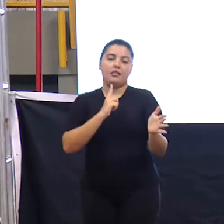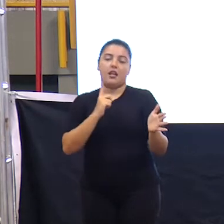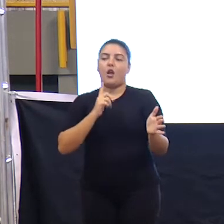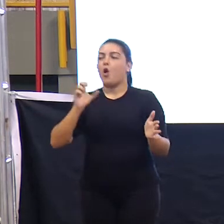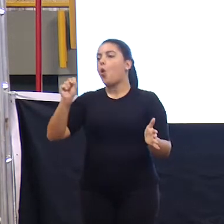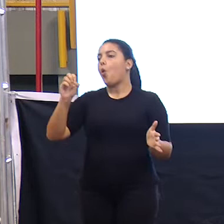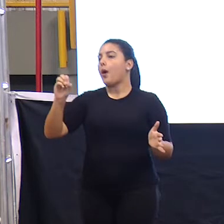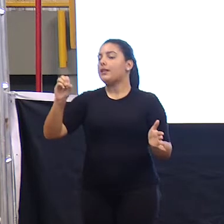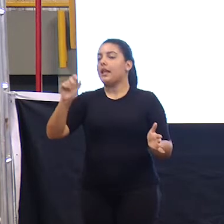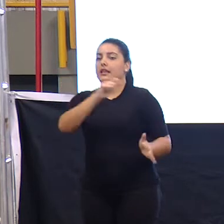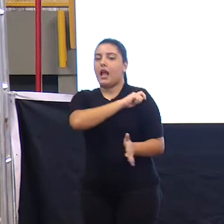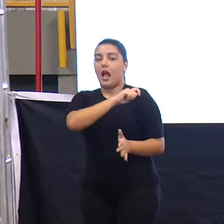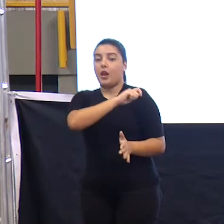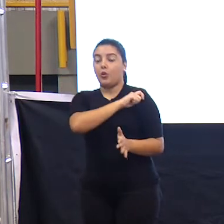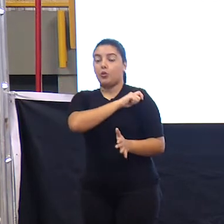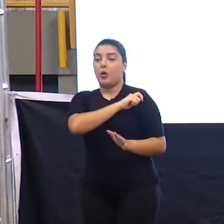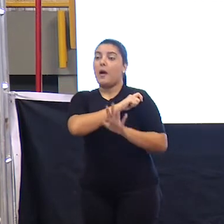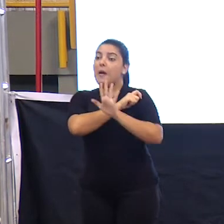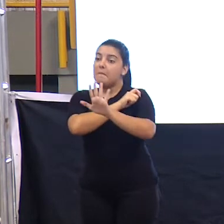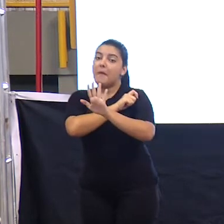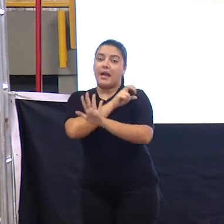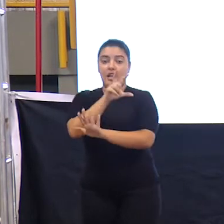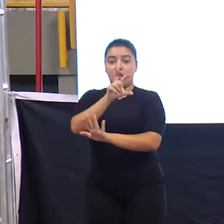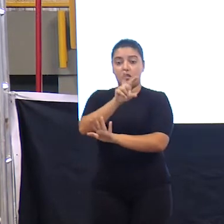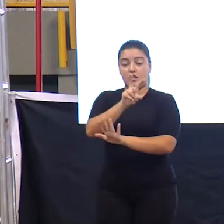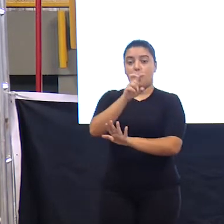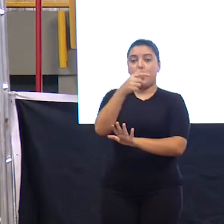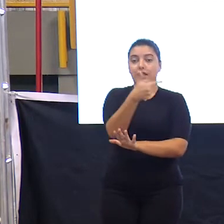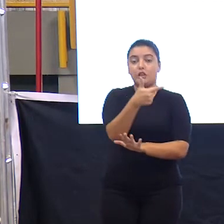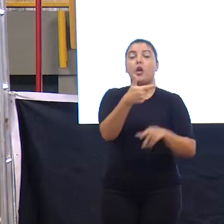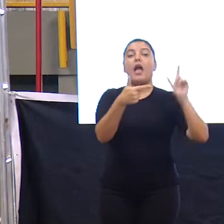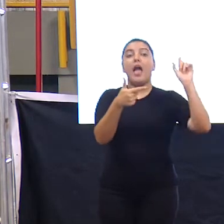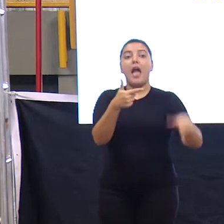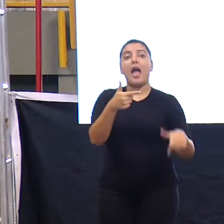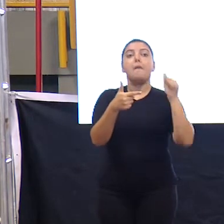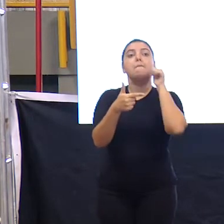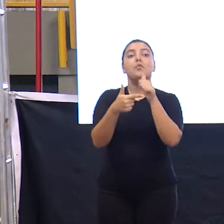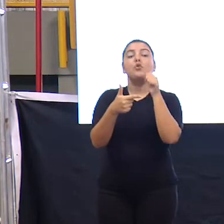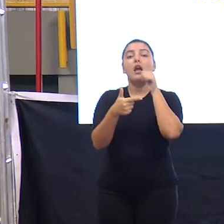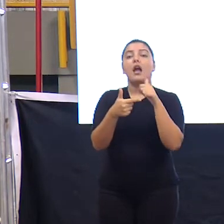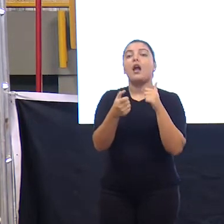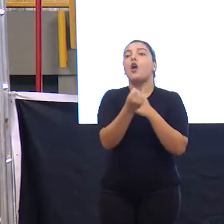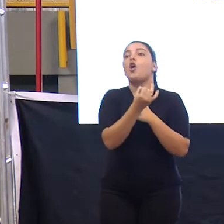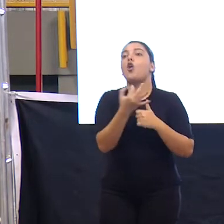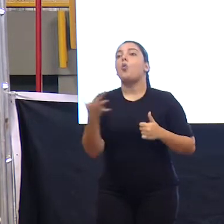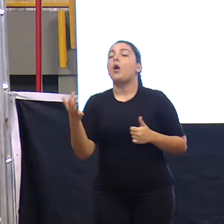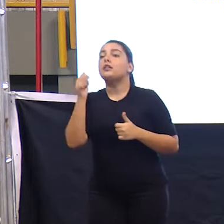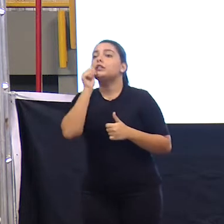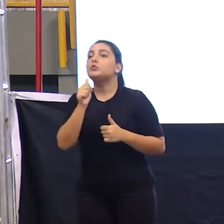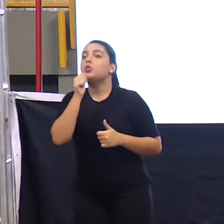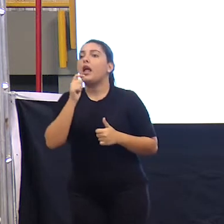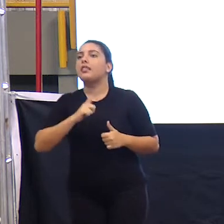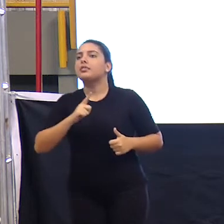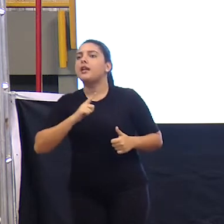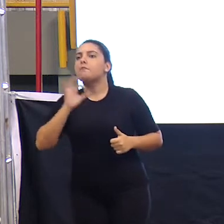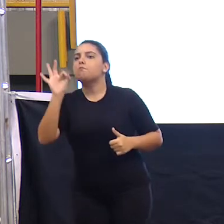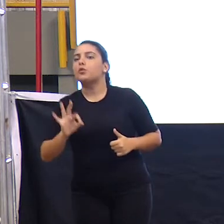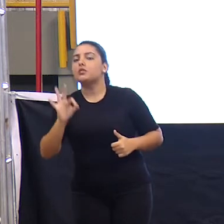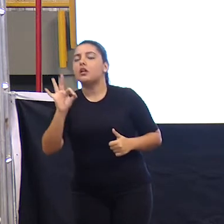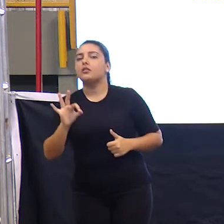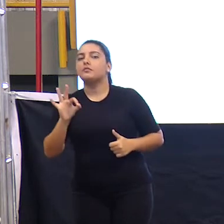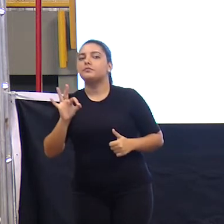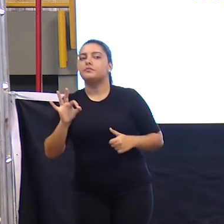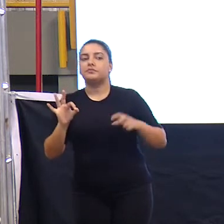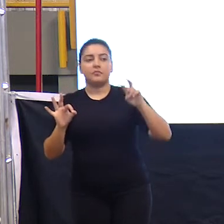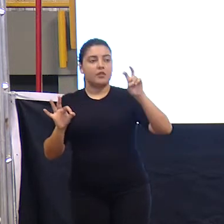80 alunos, dos quais 52 são mulheres. Qual é o percentual de mulheres? Aí o pessoal, 52